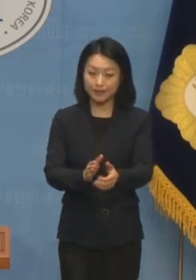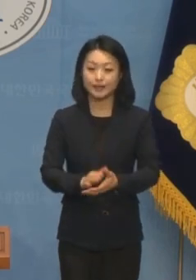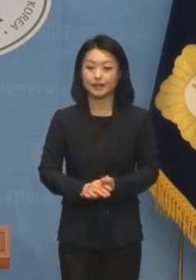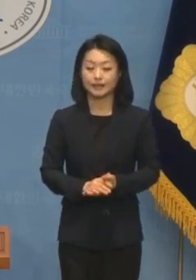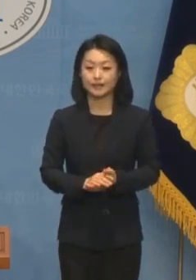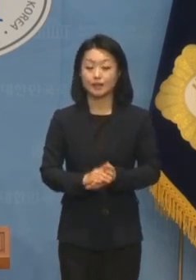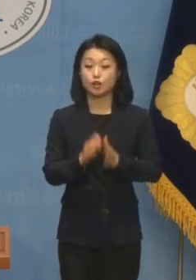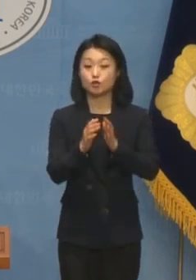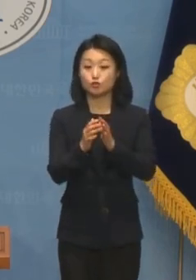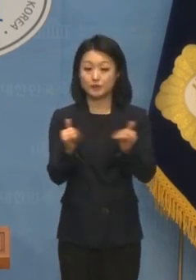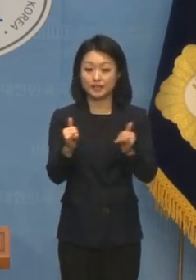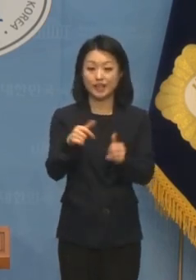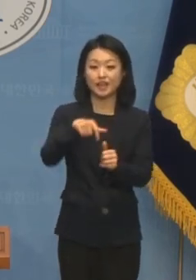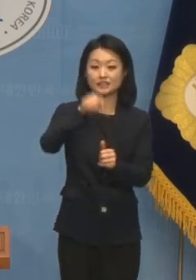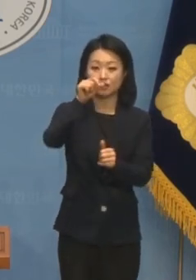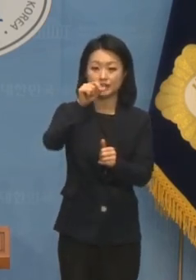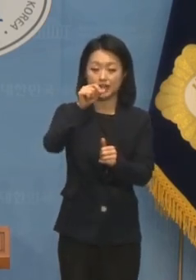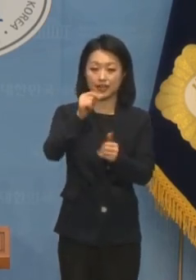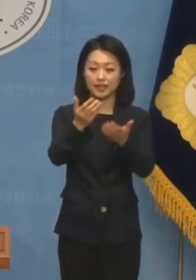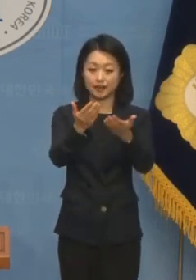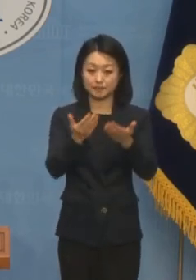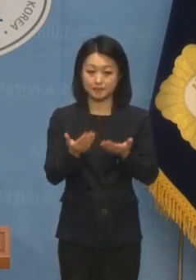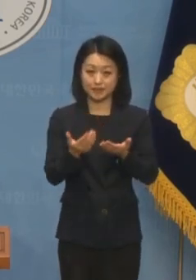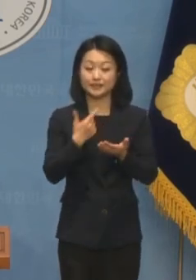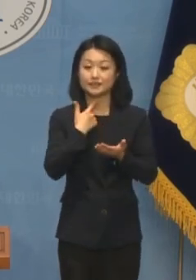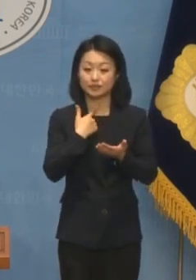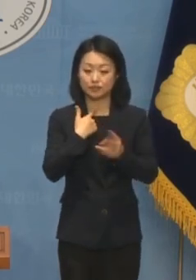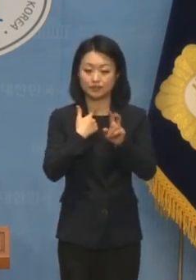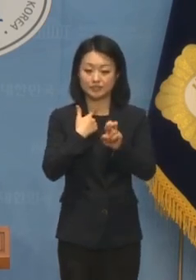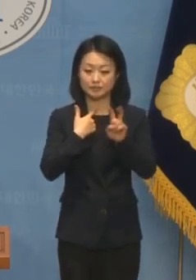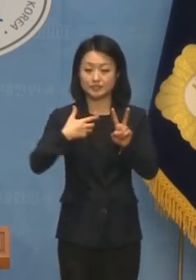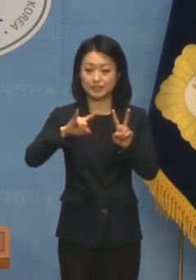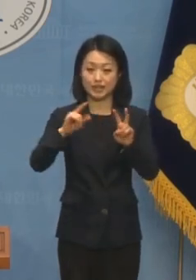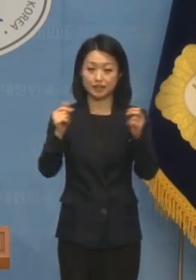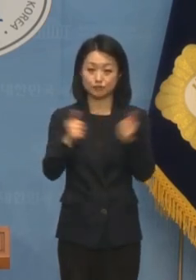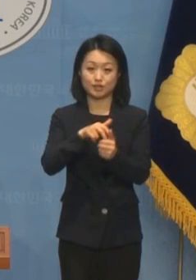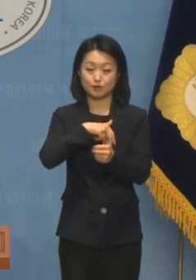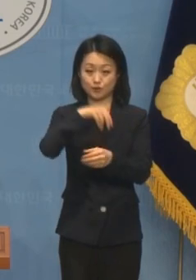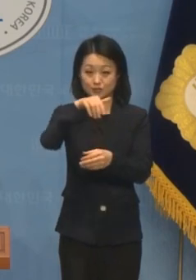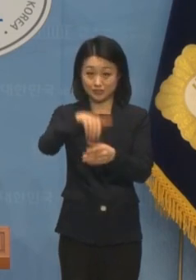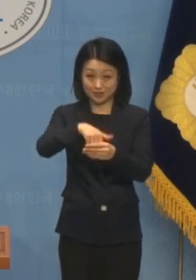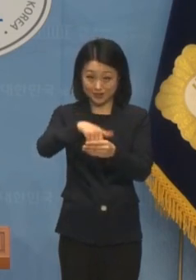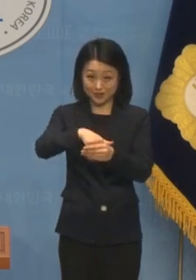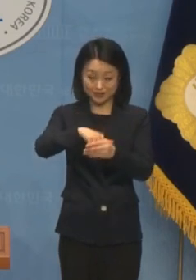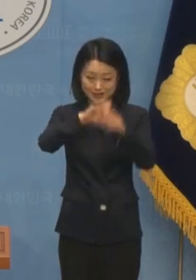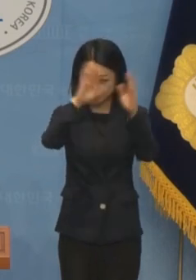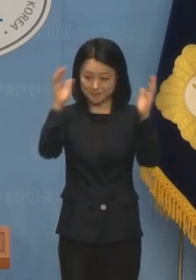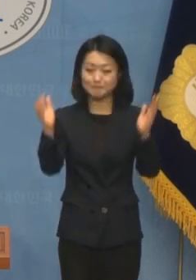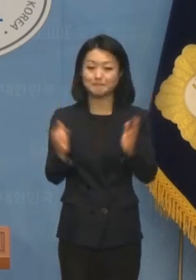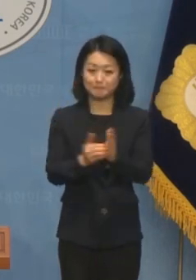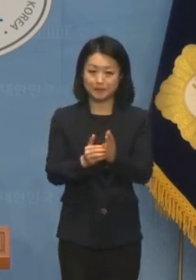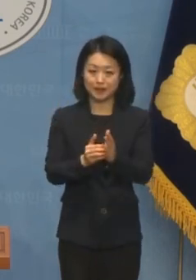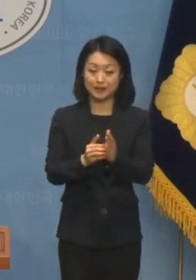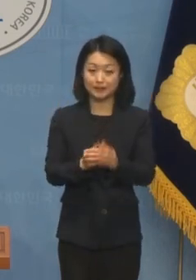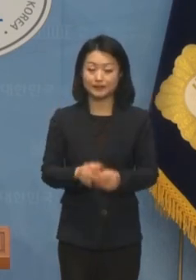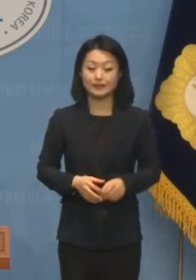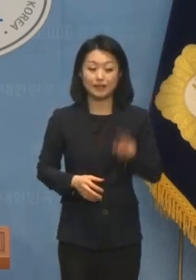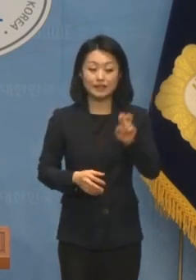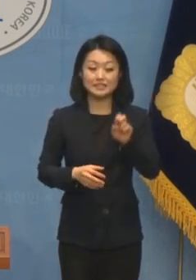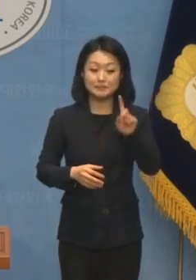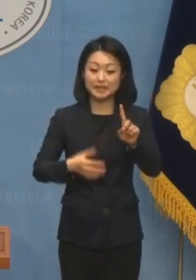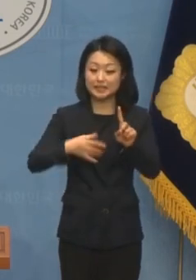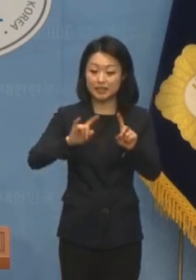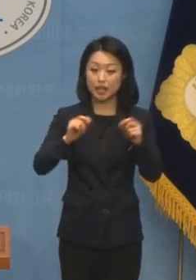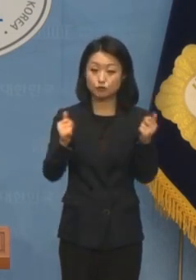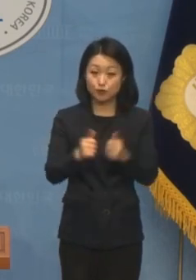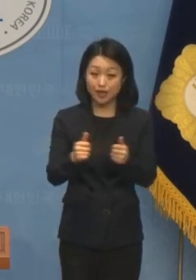국민의 준엄한 선택으로 22대 국회를 구성하기 위한 총선이 끝났습니다. 하지만 21대 국회는